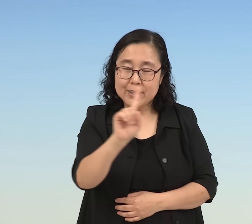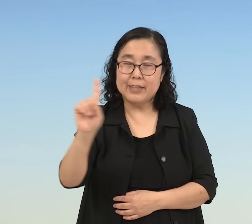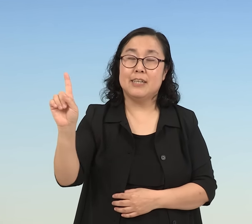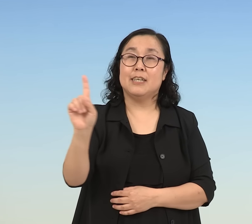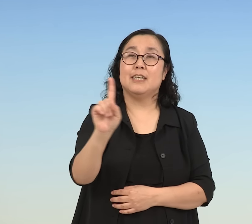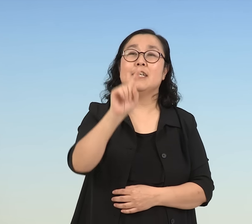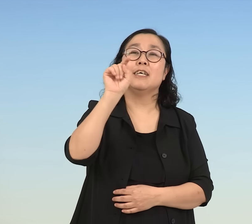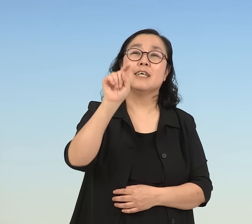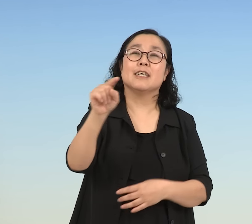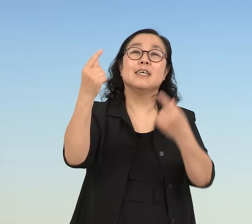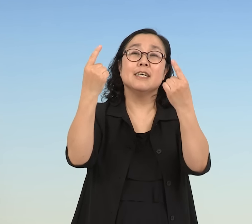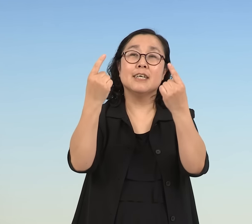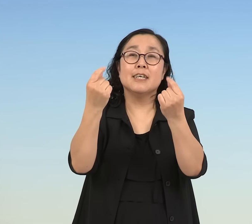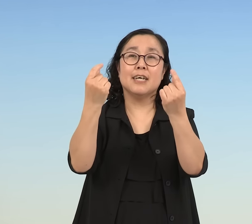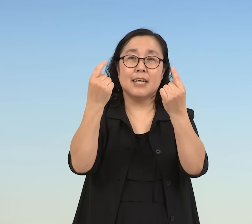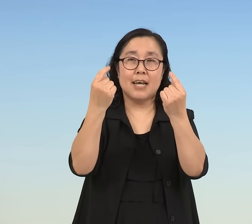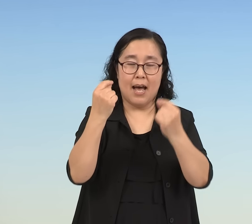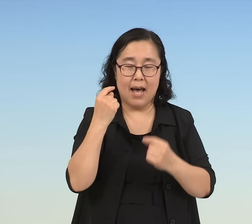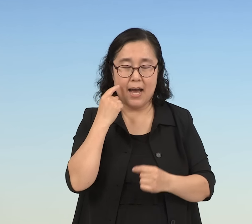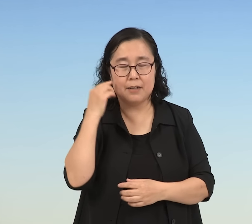그리 아름다운지요.